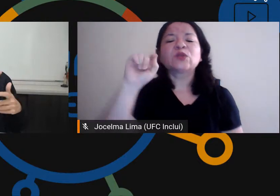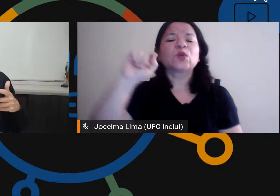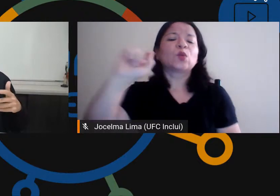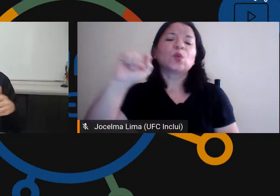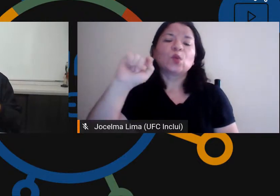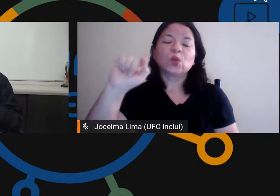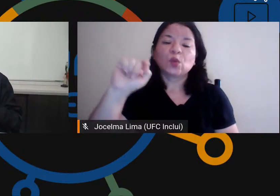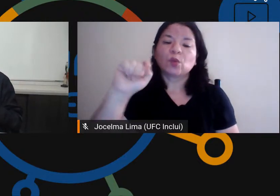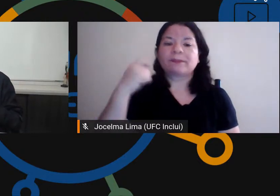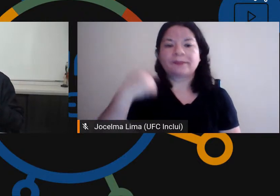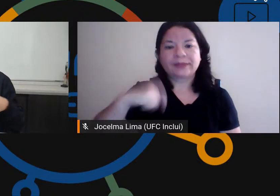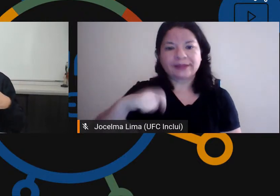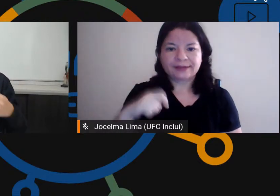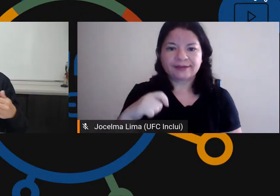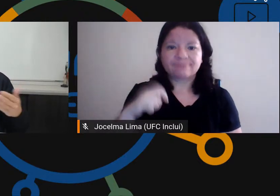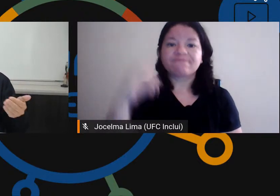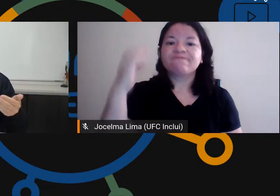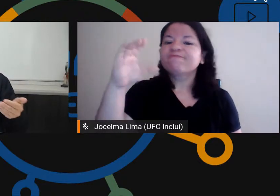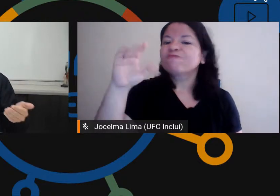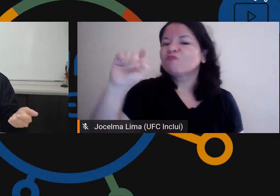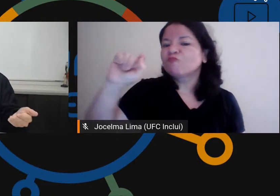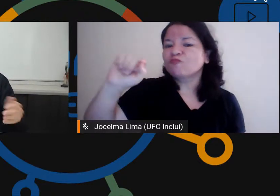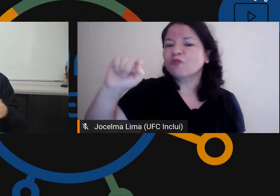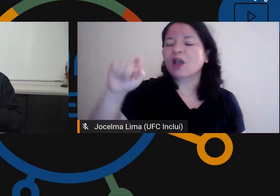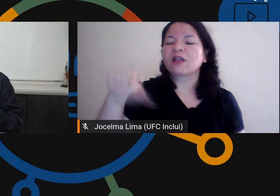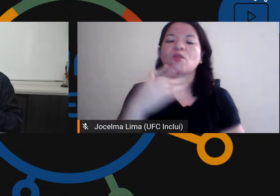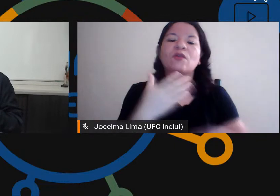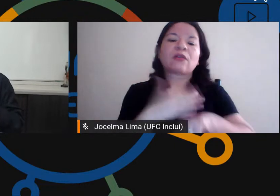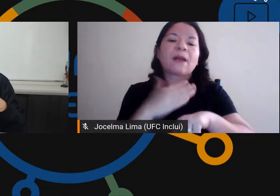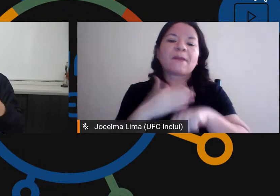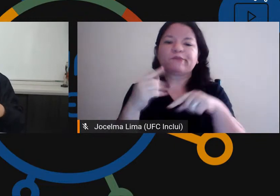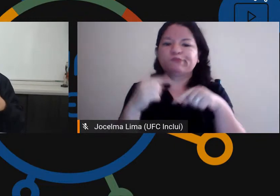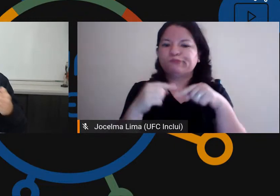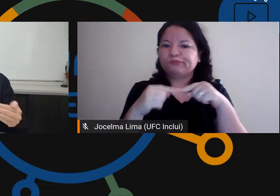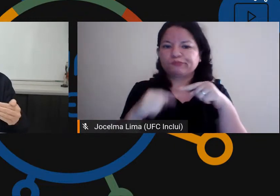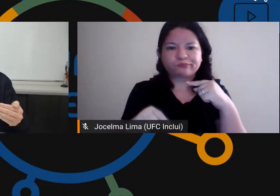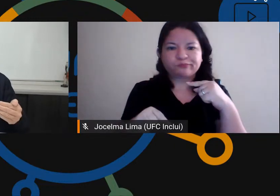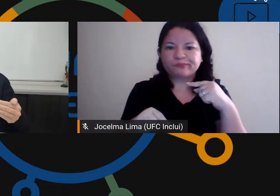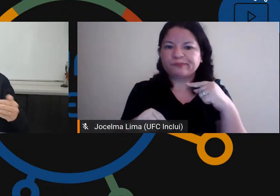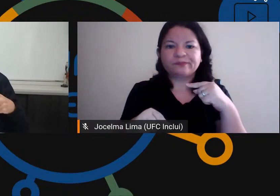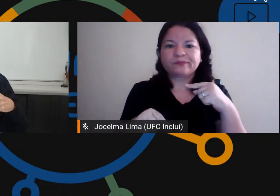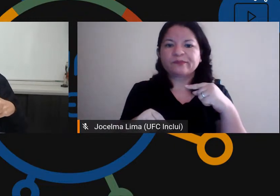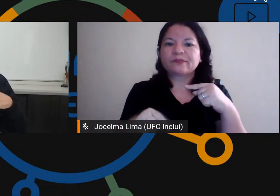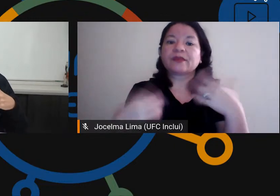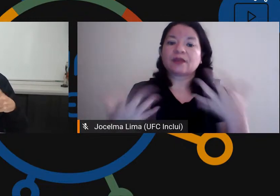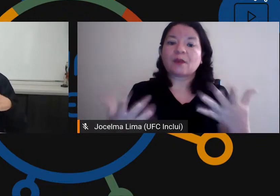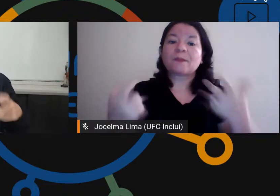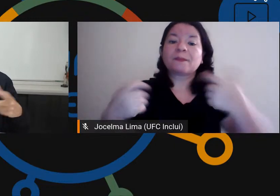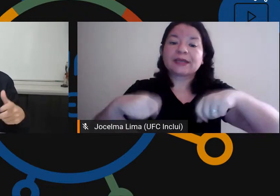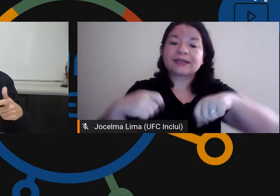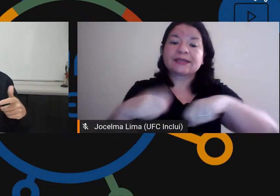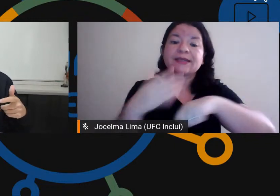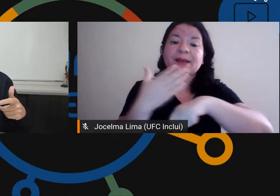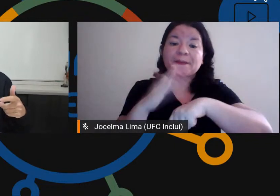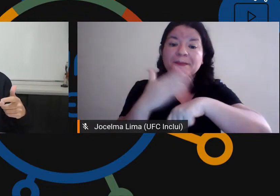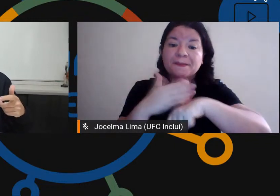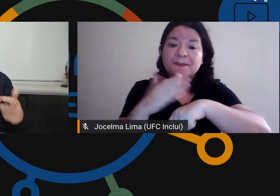então ciência é isso, e vai para a prática e a coisa não funciona. Também não adianta ir para a prática, ver que as pessoas fazem até